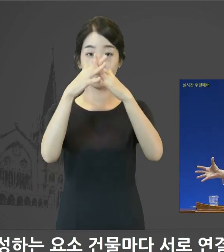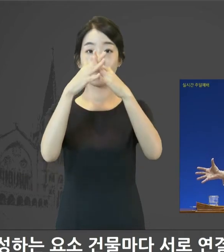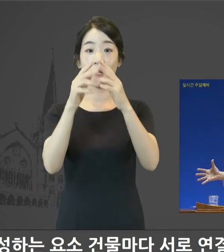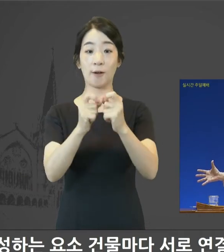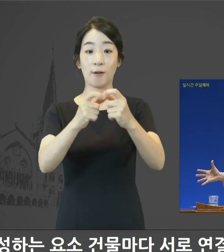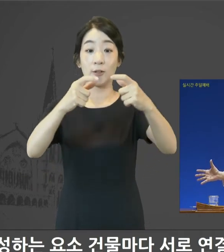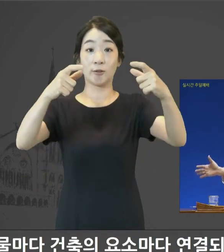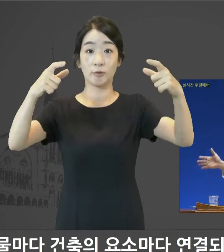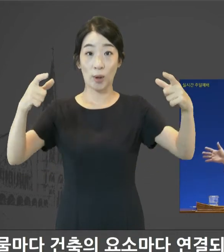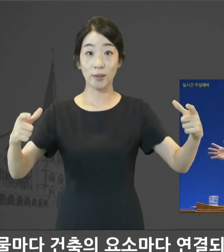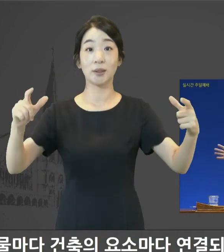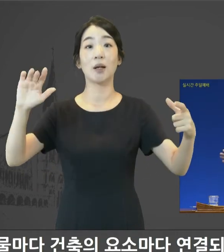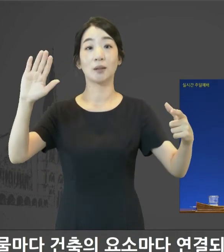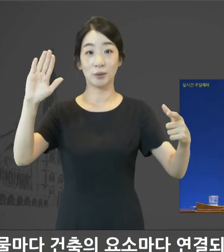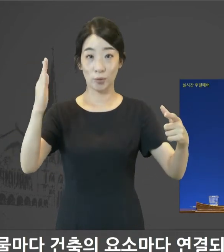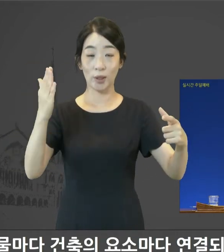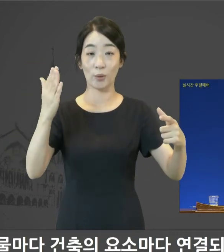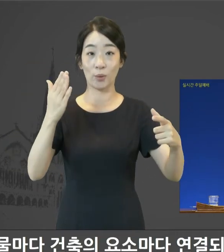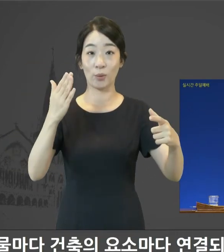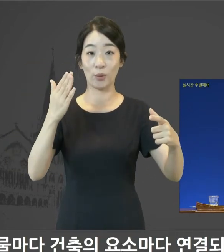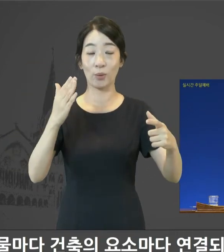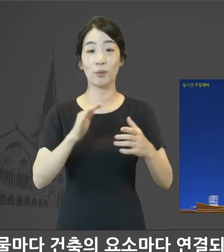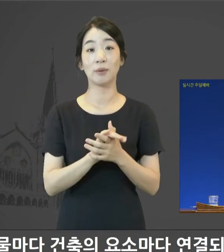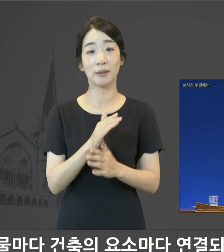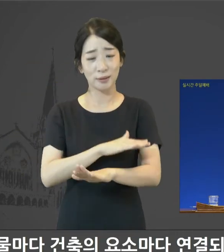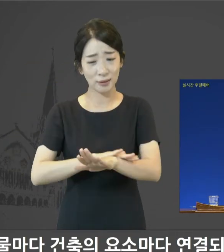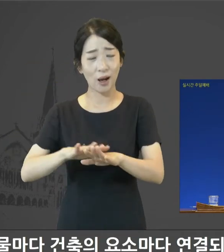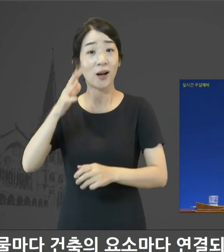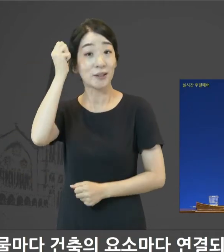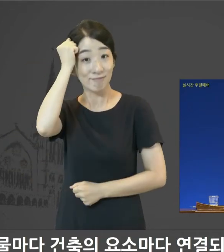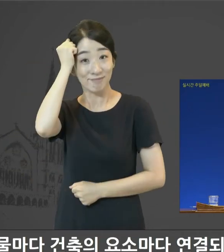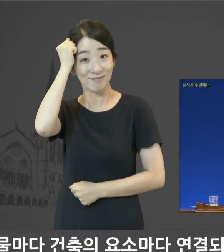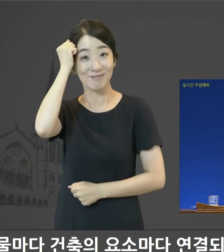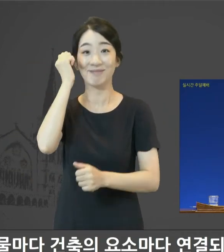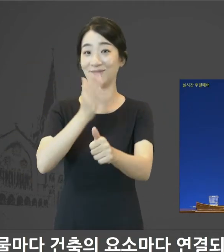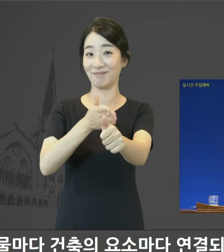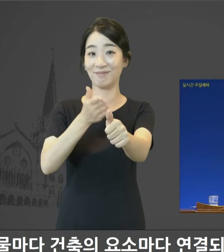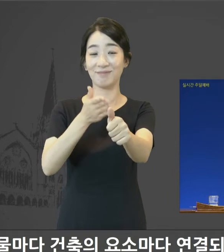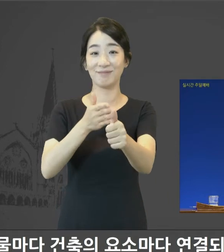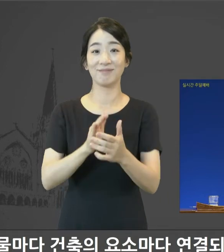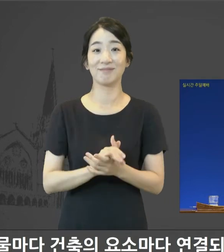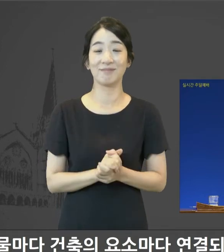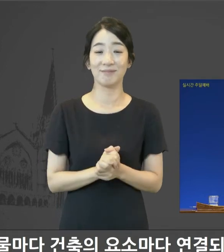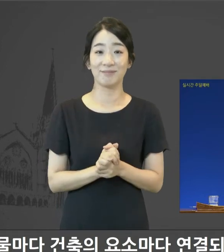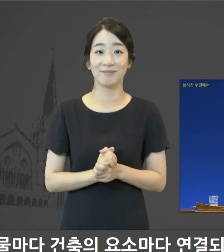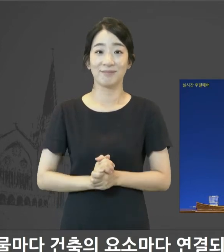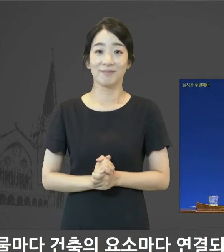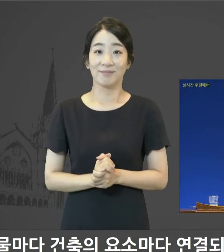가고, 이거 잘 머릿속에 담아뒀으면 좋겠습니다.